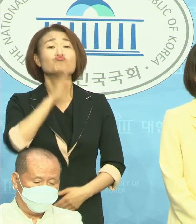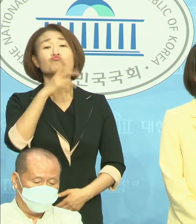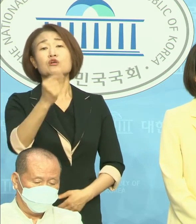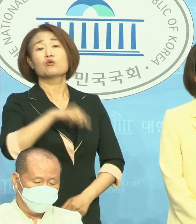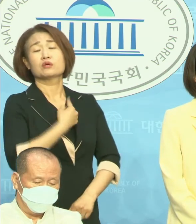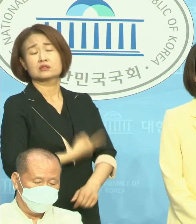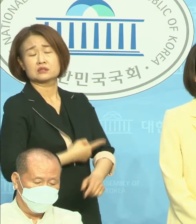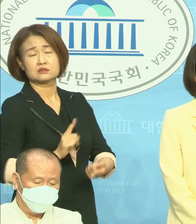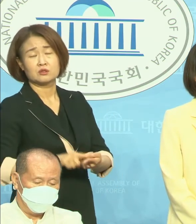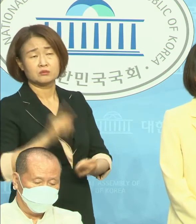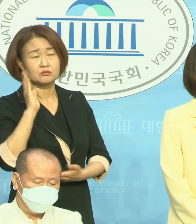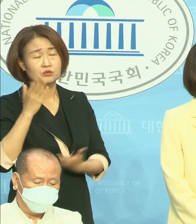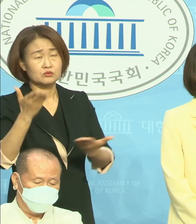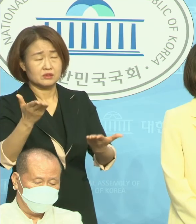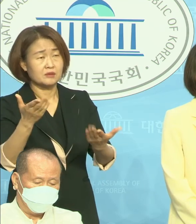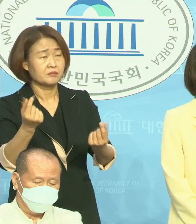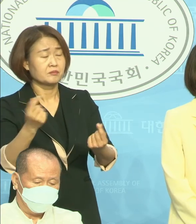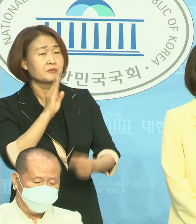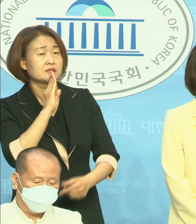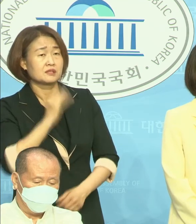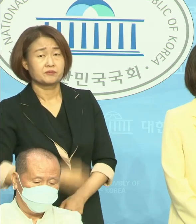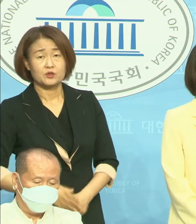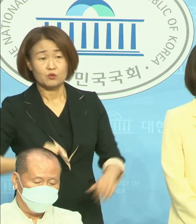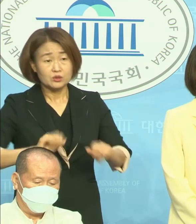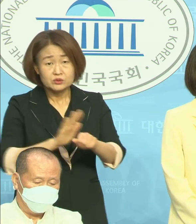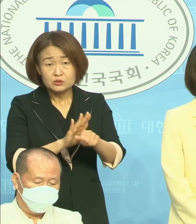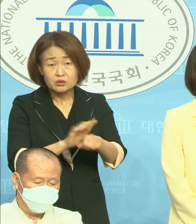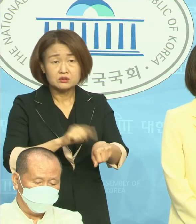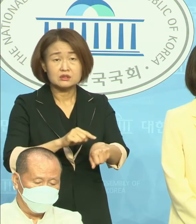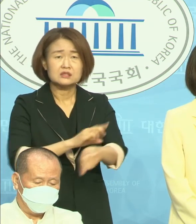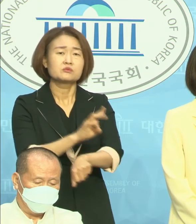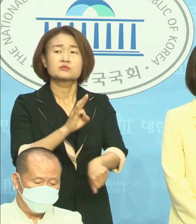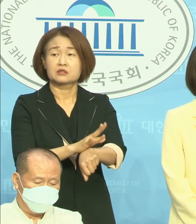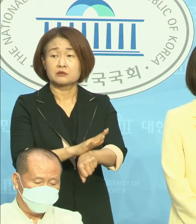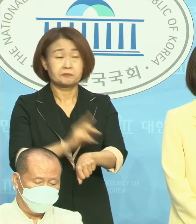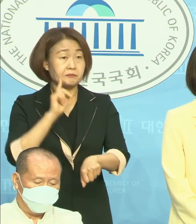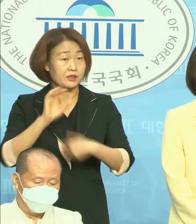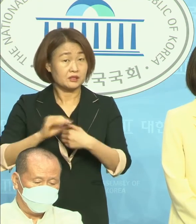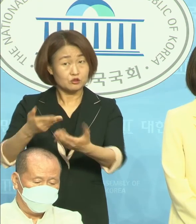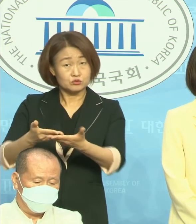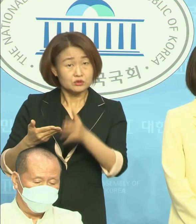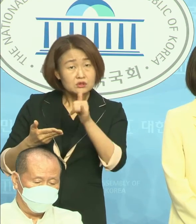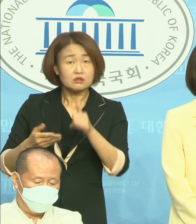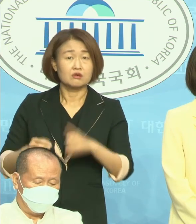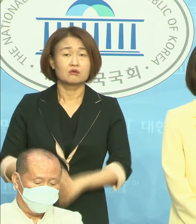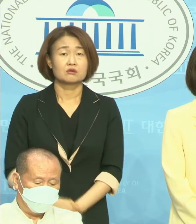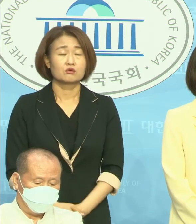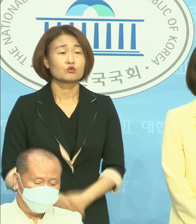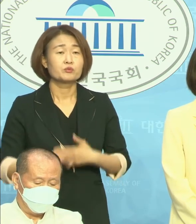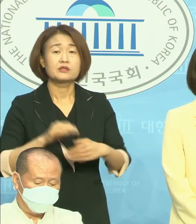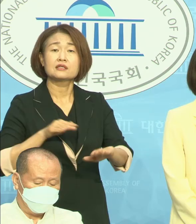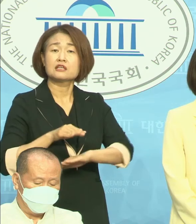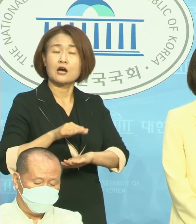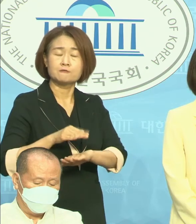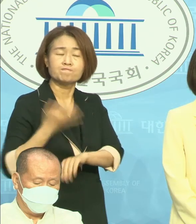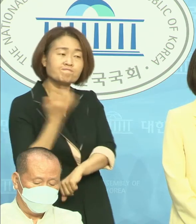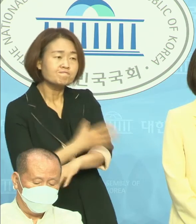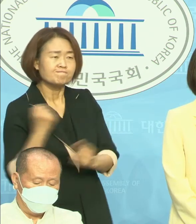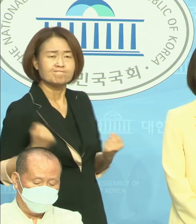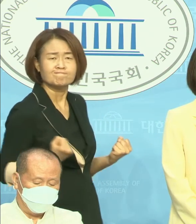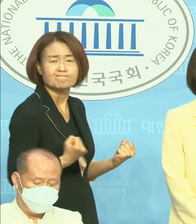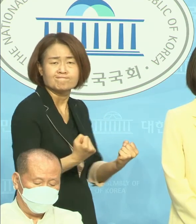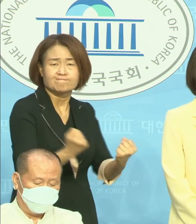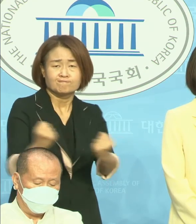것이다 나는 활동지원 24시간 약 4시간 냐고 된다면 참 서서 전국을 이행할